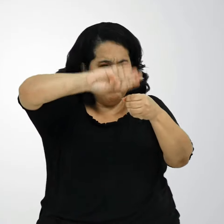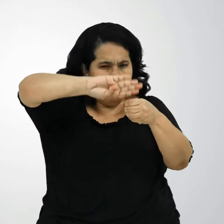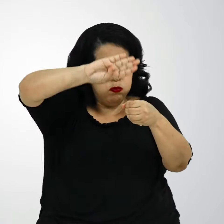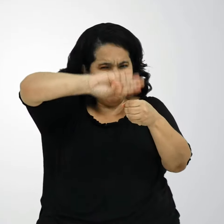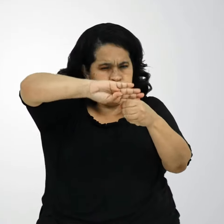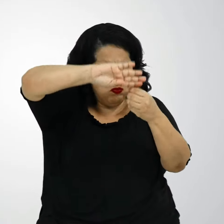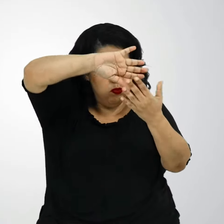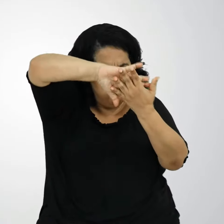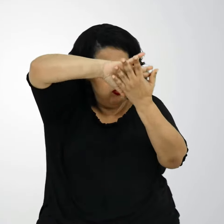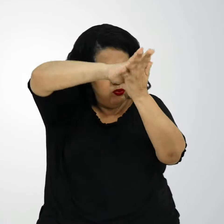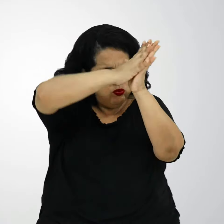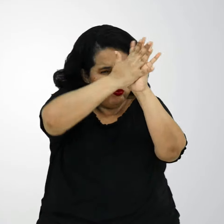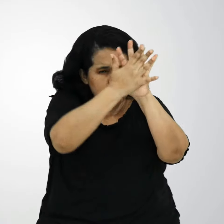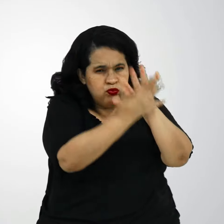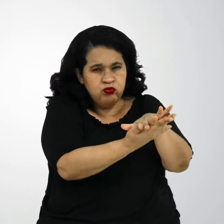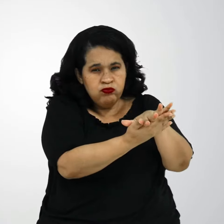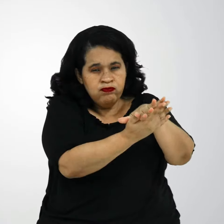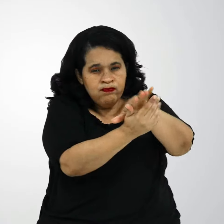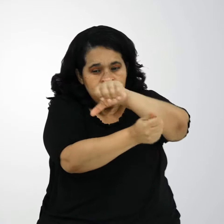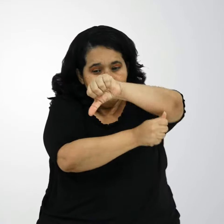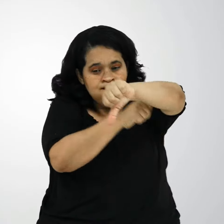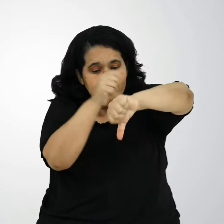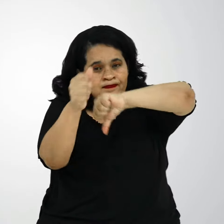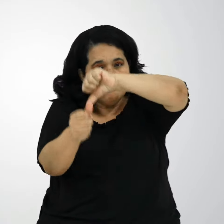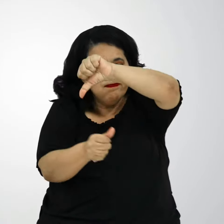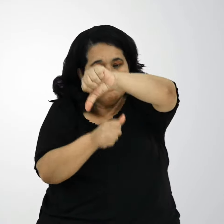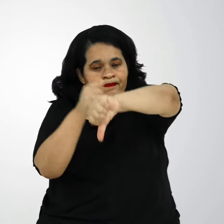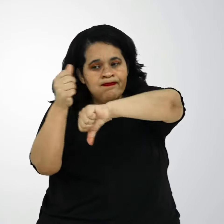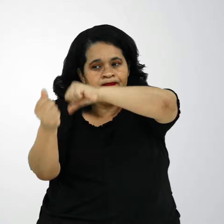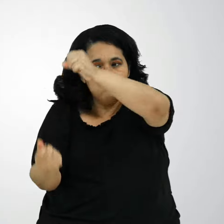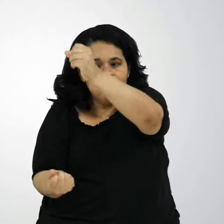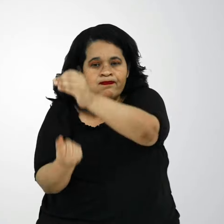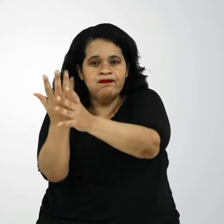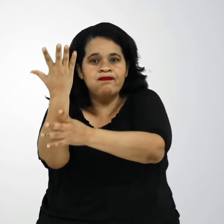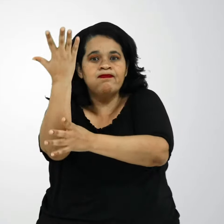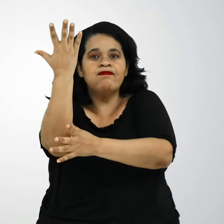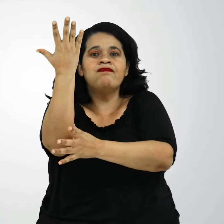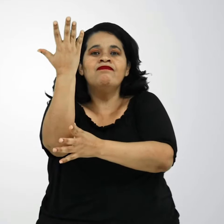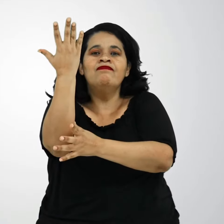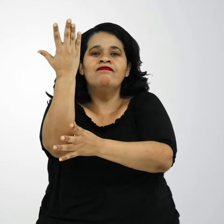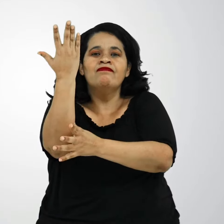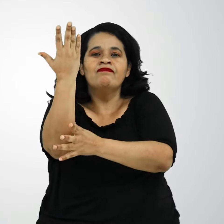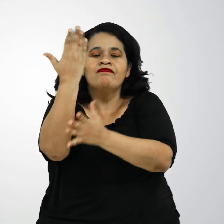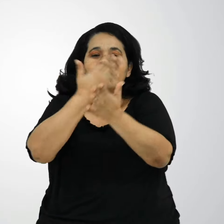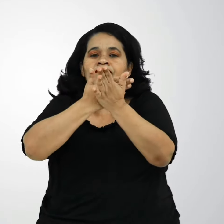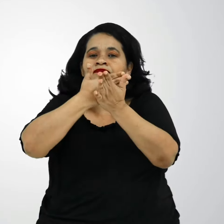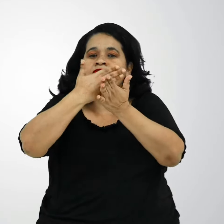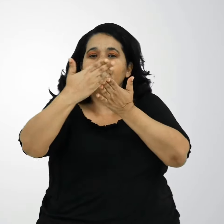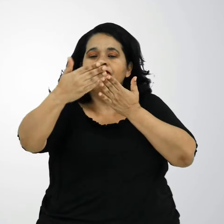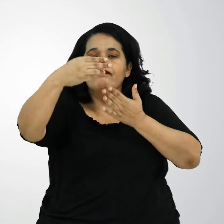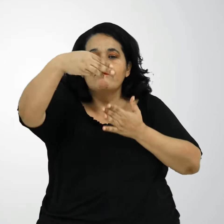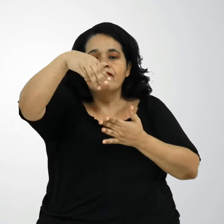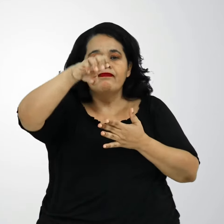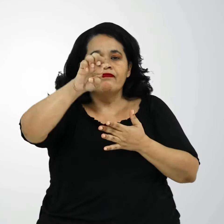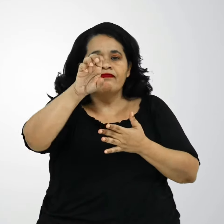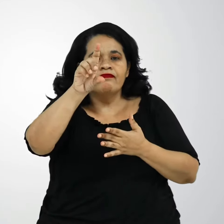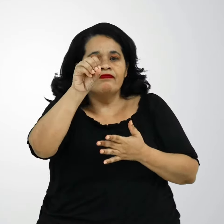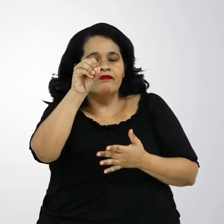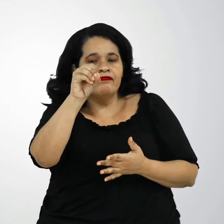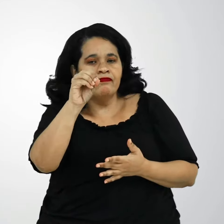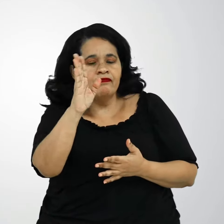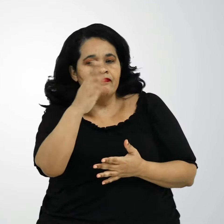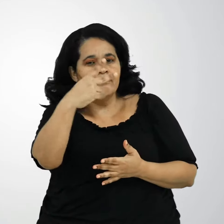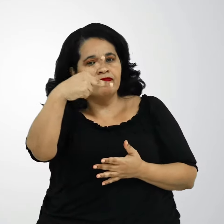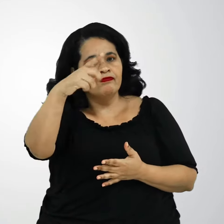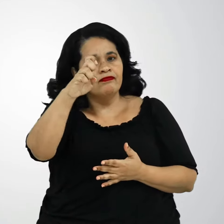vê a ascensão do Império Medo-Persa. Então, agora, só resta a segunda parte da profecia